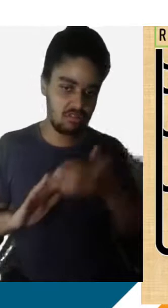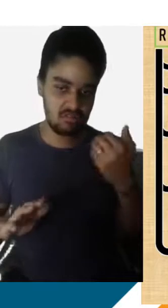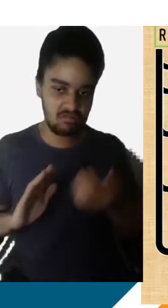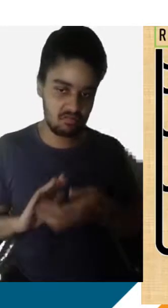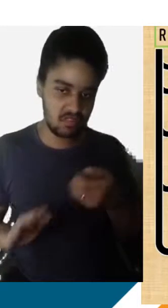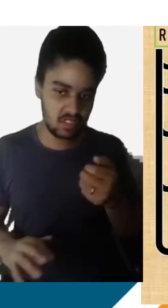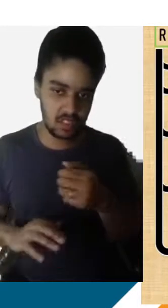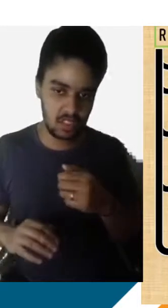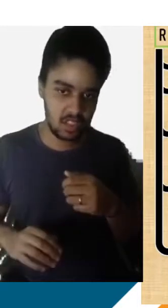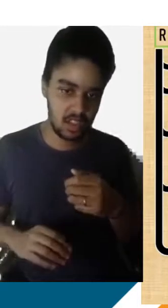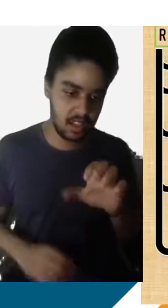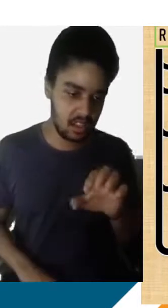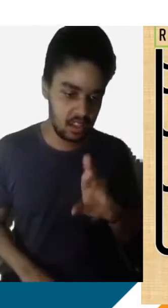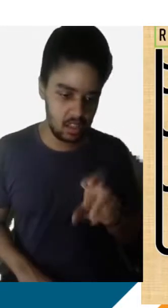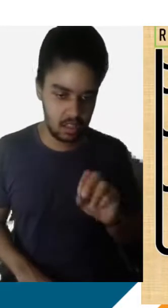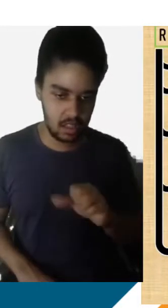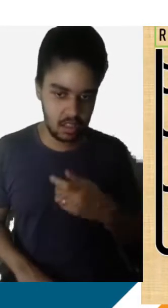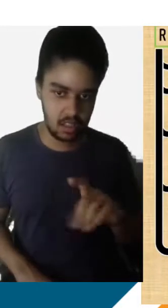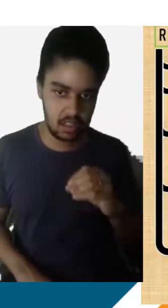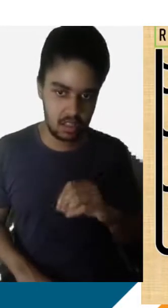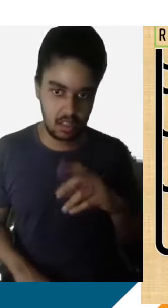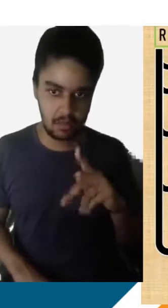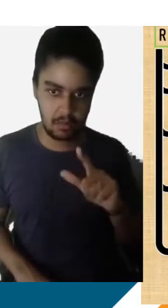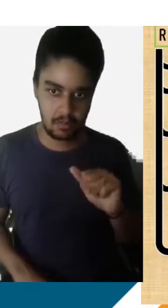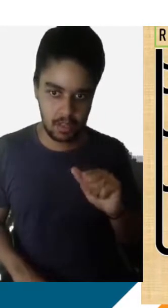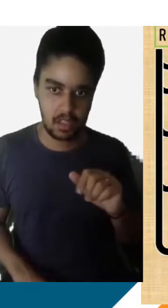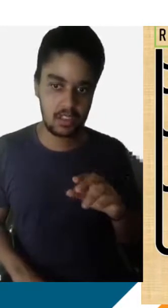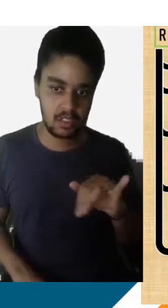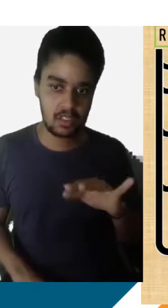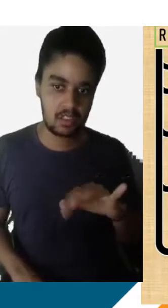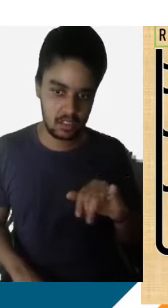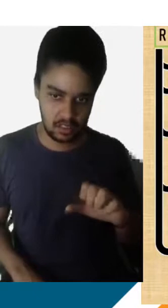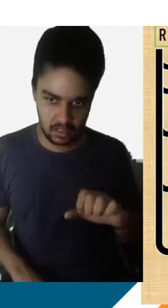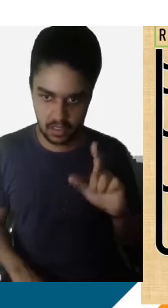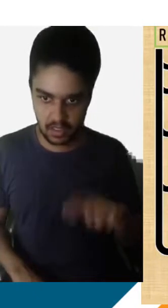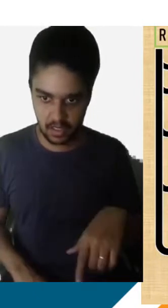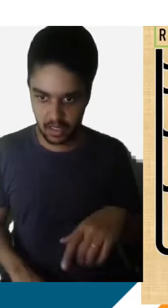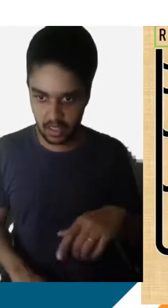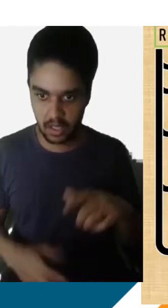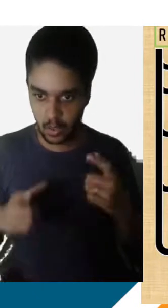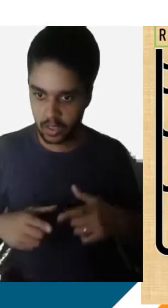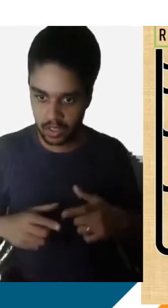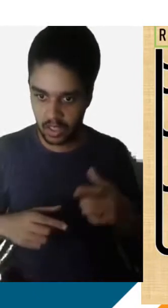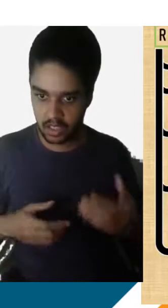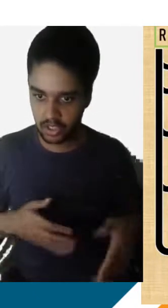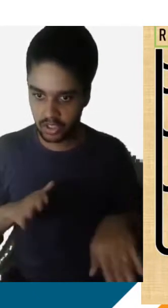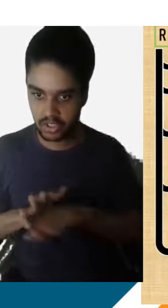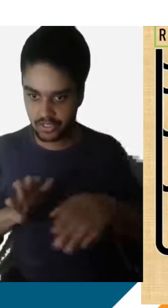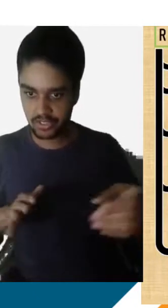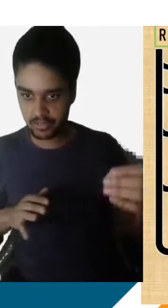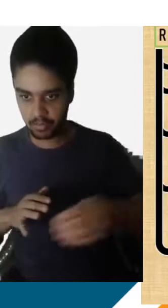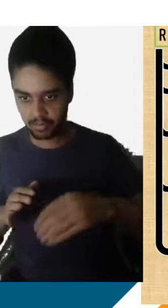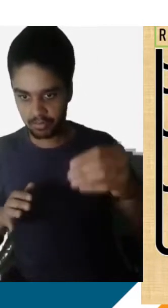retirada de sedimento, de processo erosivo, enquanto a planície era a superfície que recebia